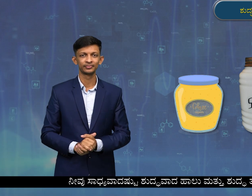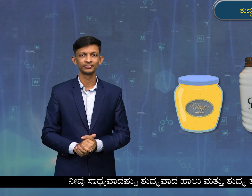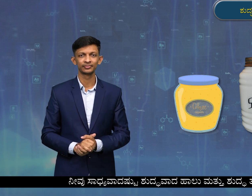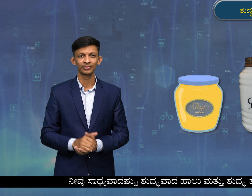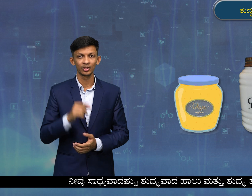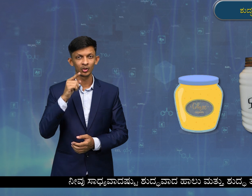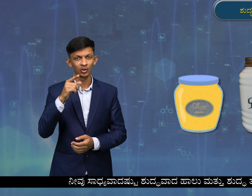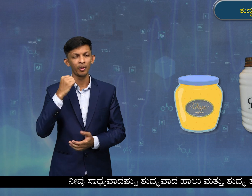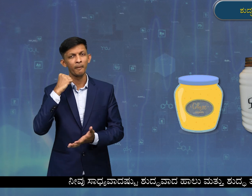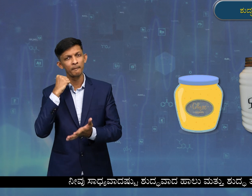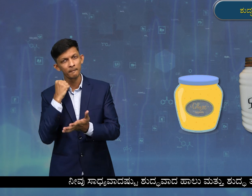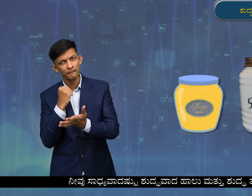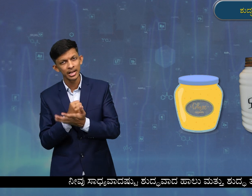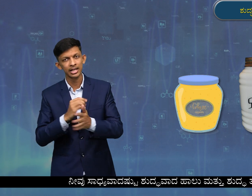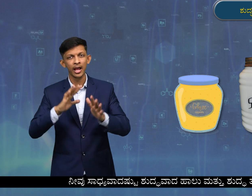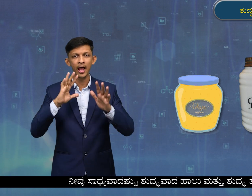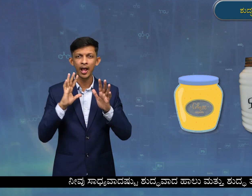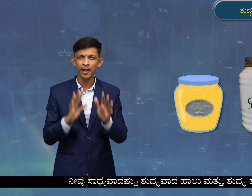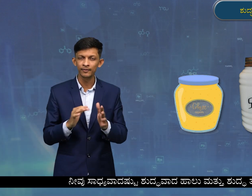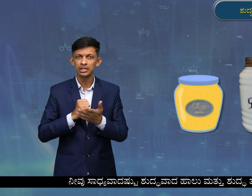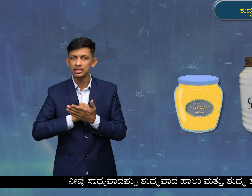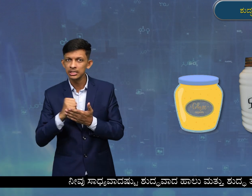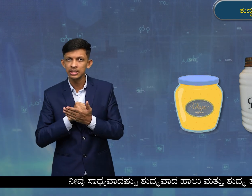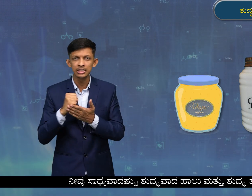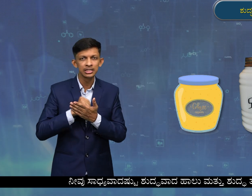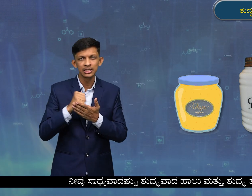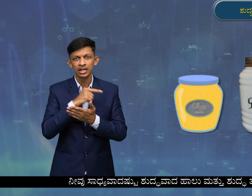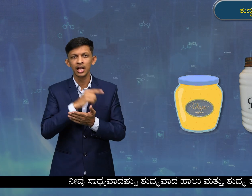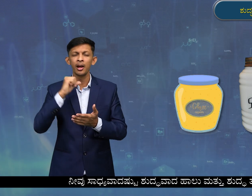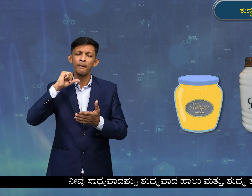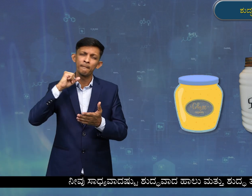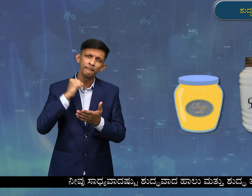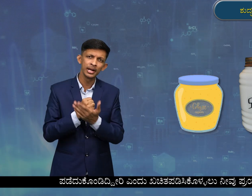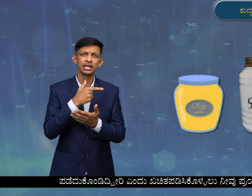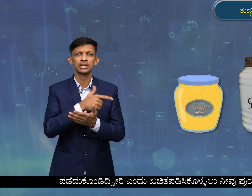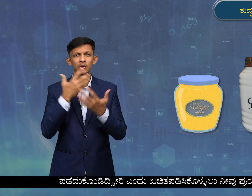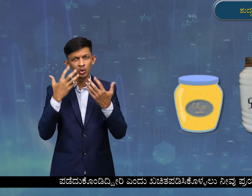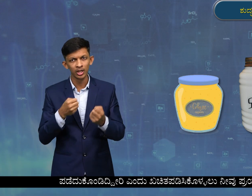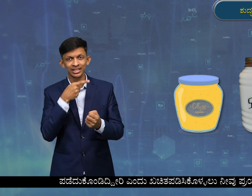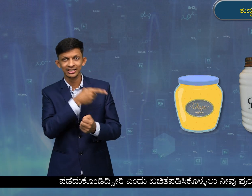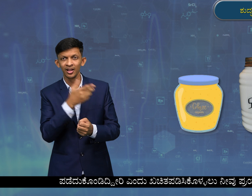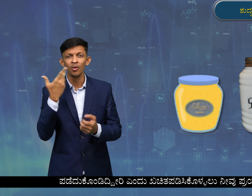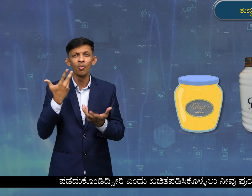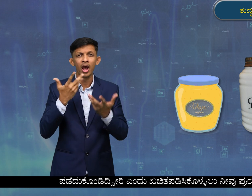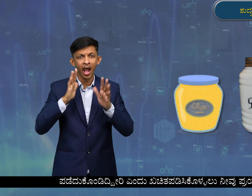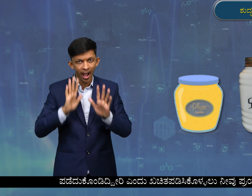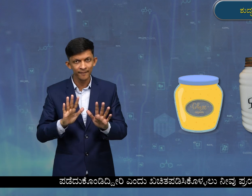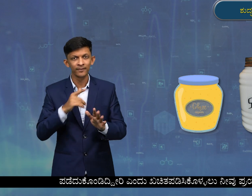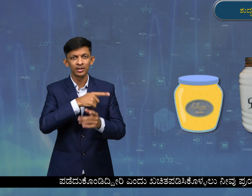ನೀವು ಸಾಧ್ಯವಾದಷ್ಟು ಶುದ್ಧವಾದ ಹಾಲು ಮತ್ತು ಶುದ್ಧ ತುಪ್ಪವನ್ನು ಪಡೆದುಕೊಂಡಿದ್ದೀರಿ ಎಂದು ಖಚಿತಪಡಿಸಿಕೊಳ್ಳಲು